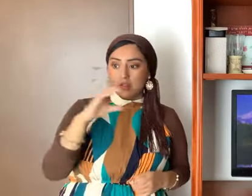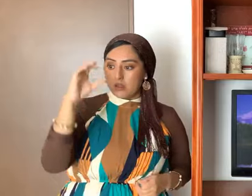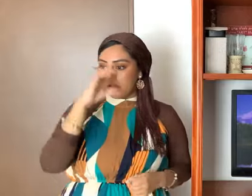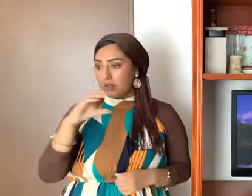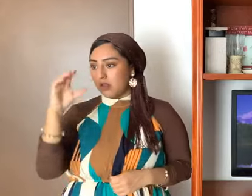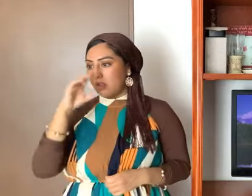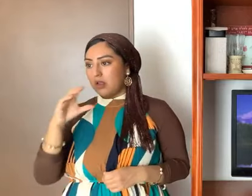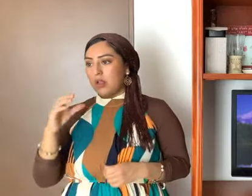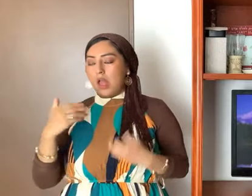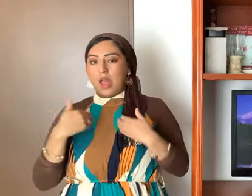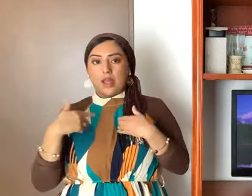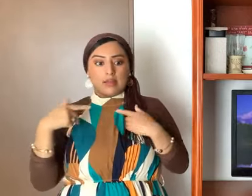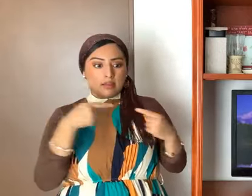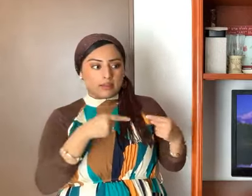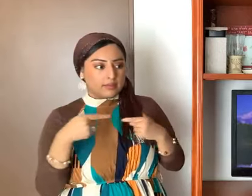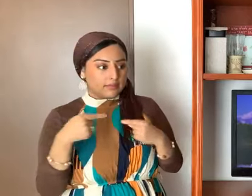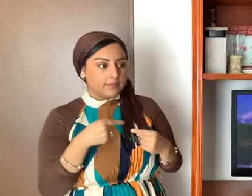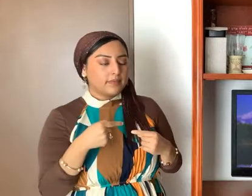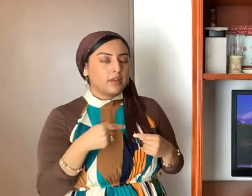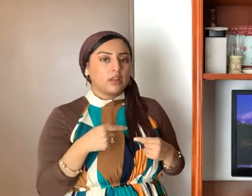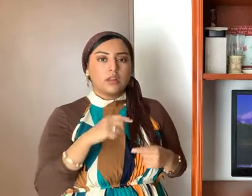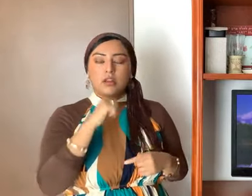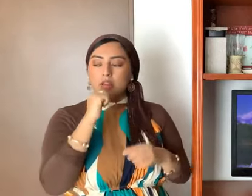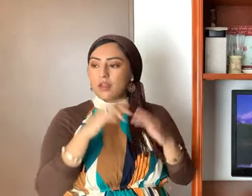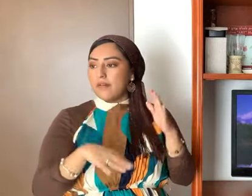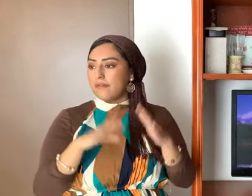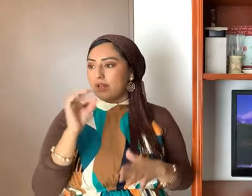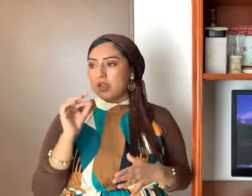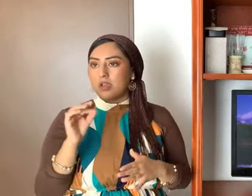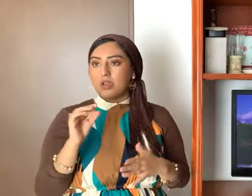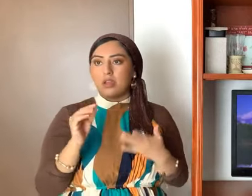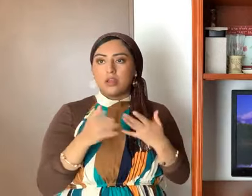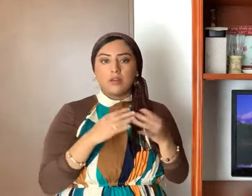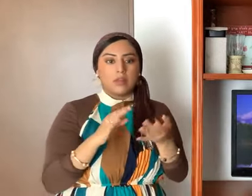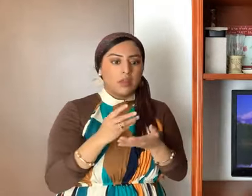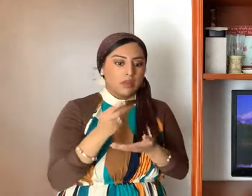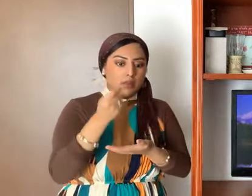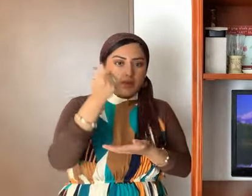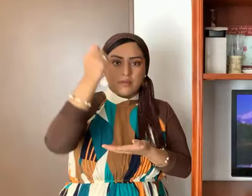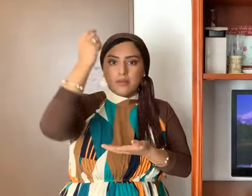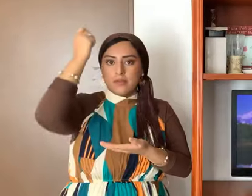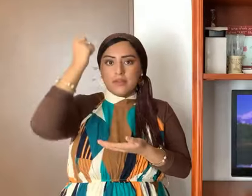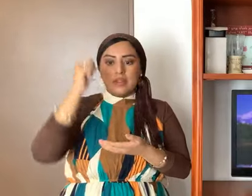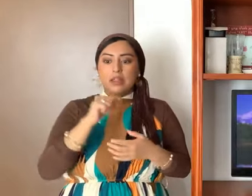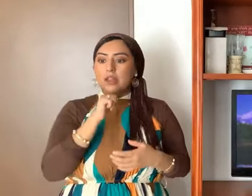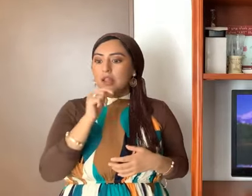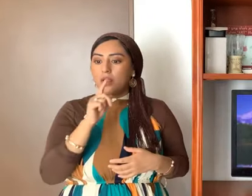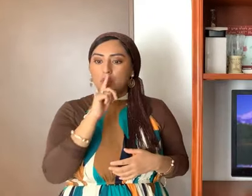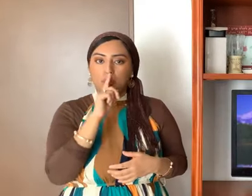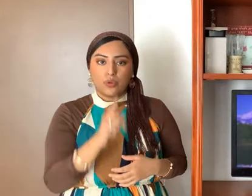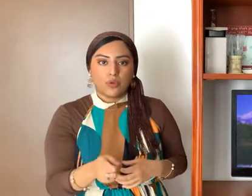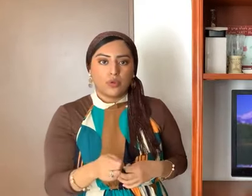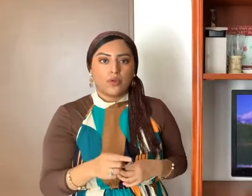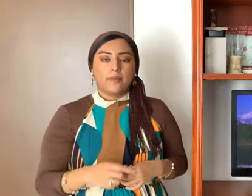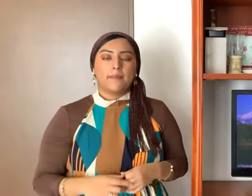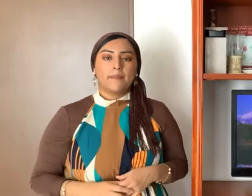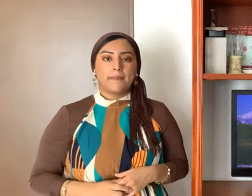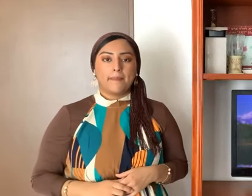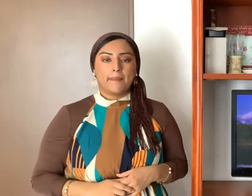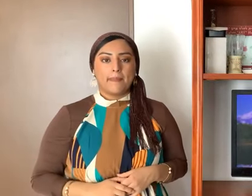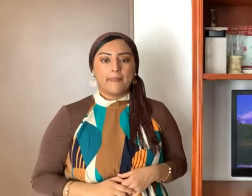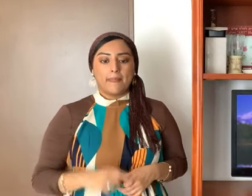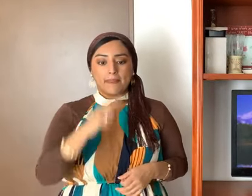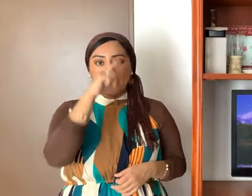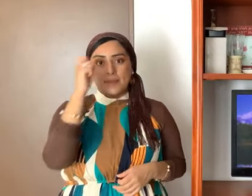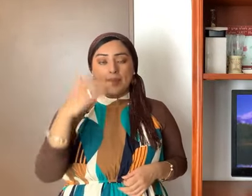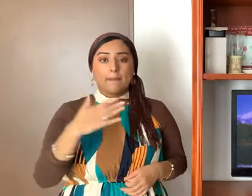los que tienen contienda contigo y no los hallarás. Serán como la nada, como cosa que no es, aquellos que te hacen la guerra.